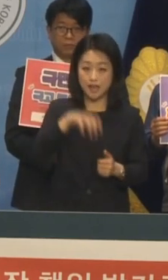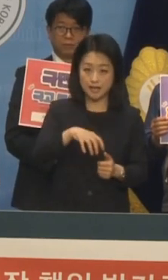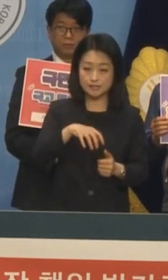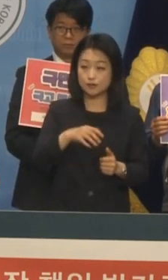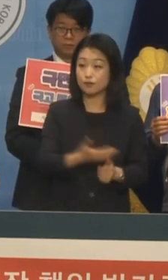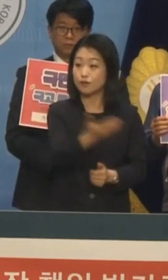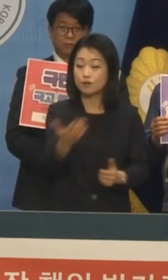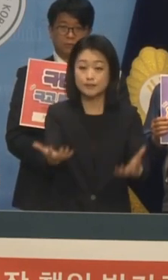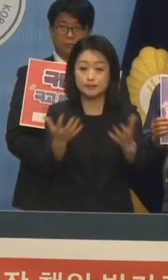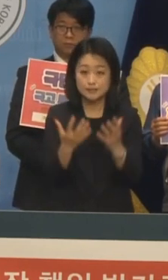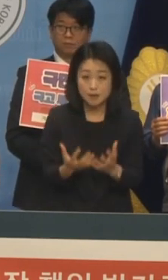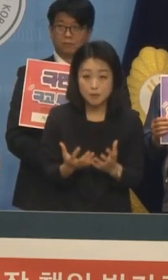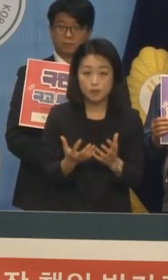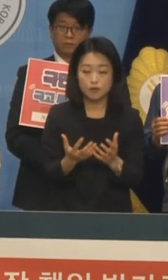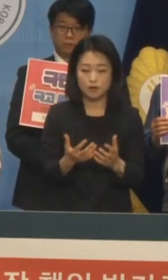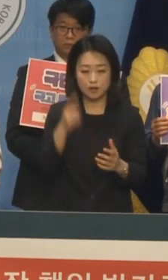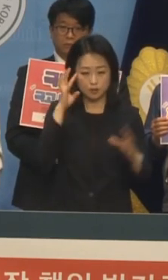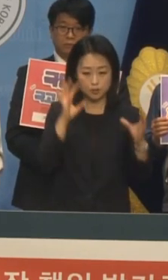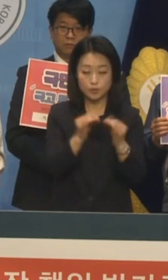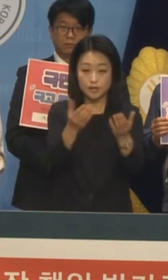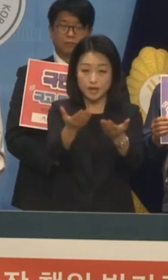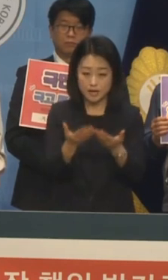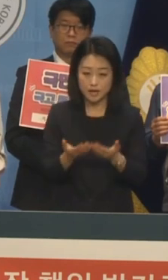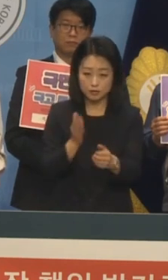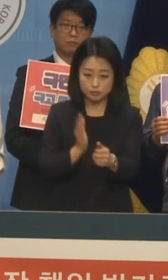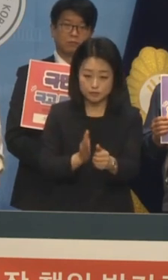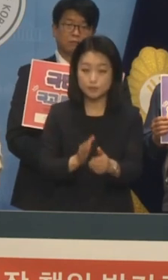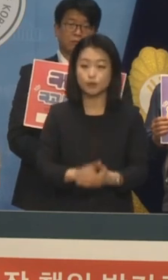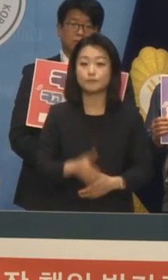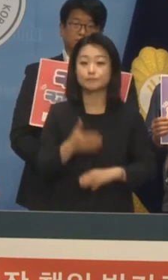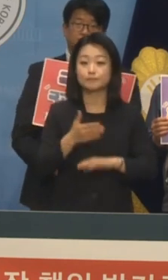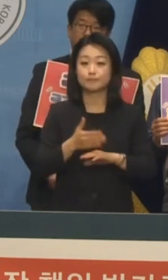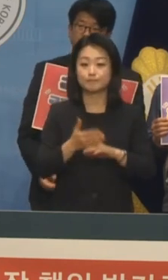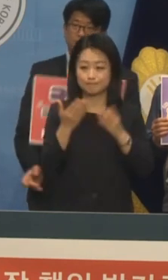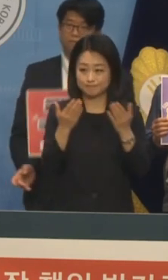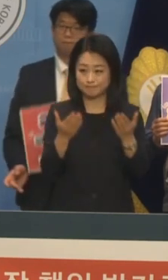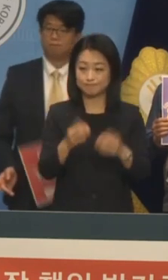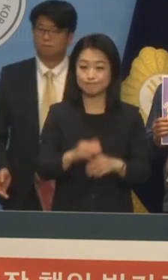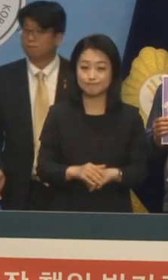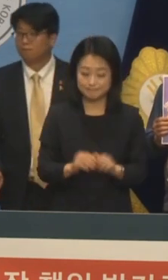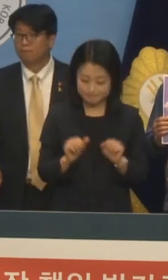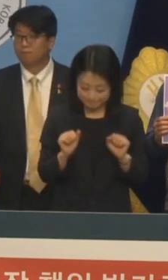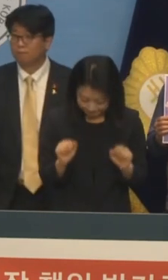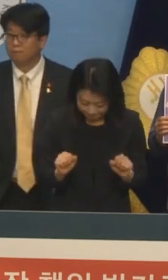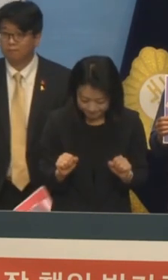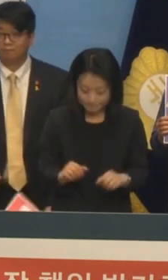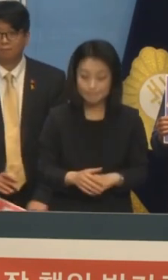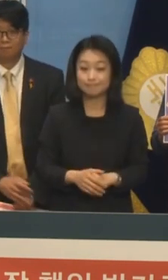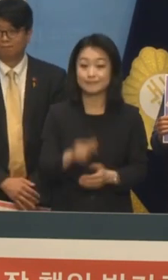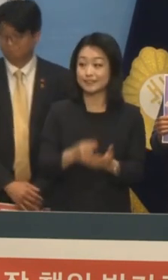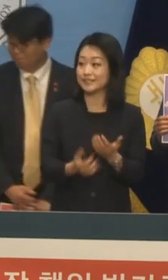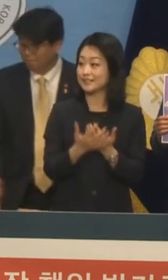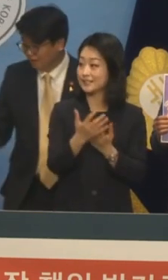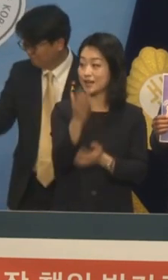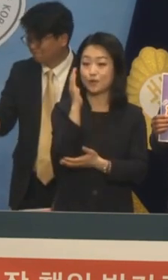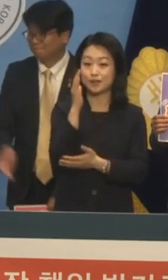주실 것을 국민의 이름으로 요청하고 명령합니다. 고맙습니다. 이상 기자회견